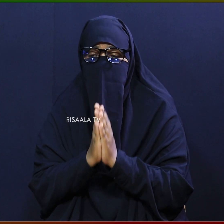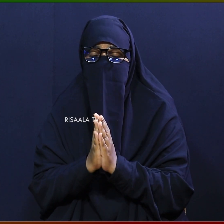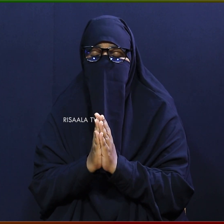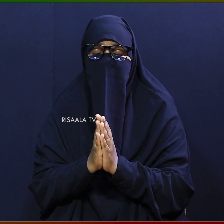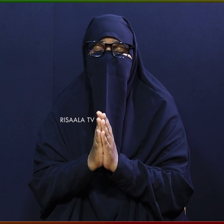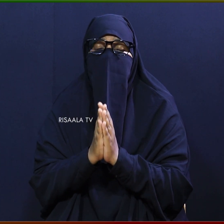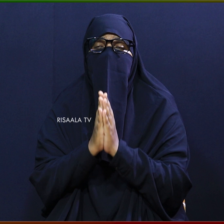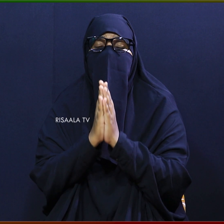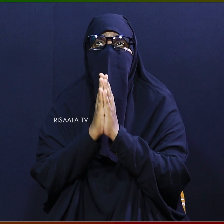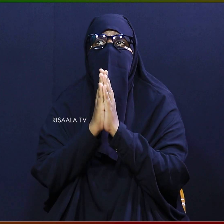darsado